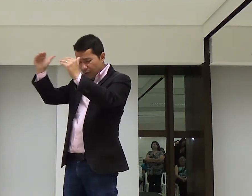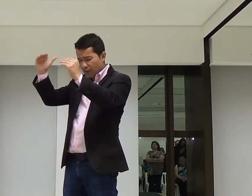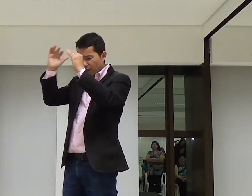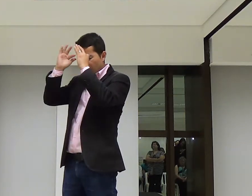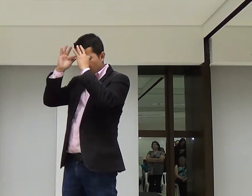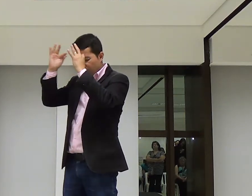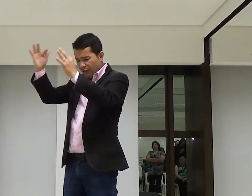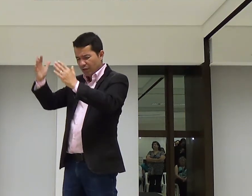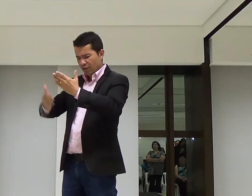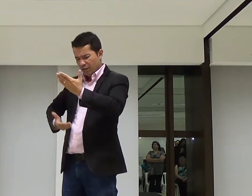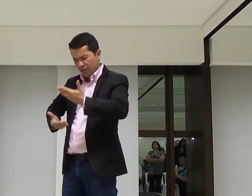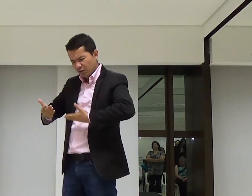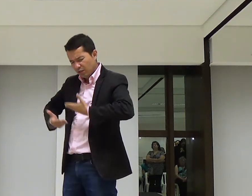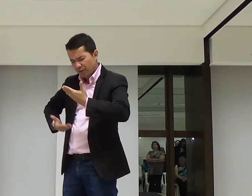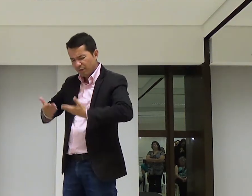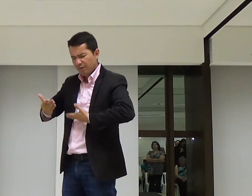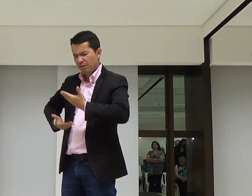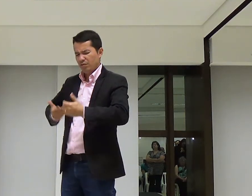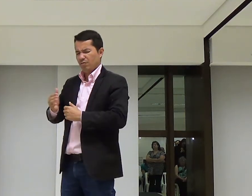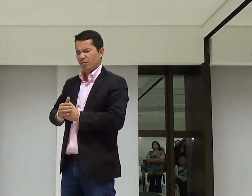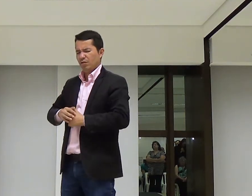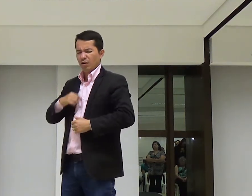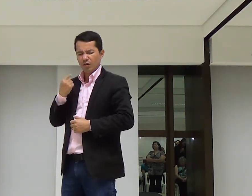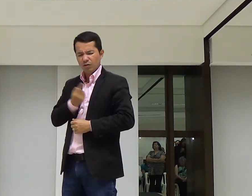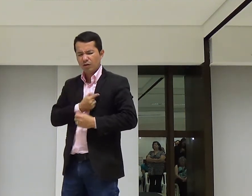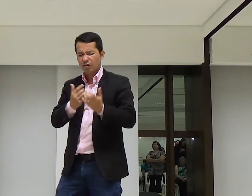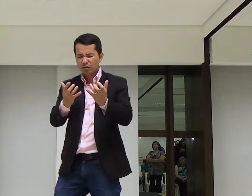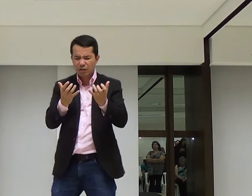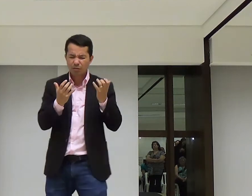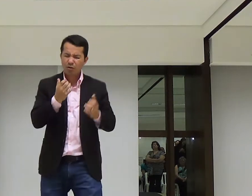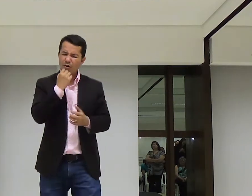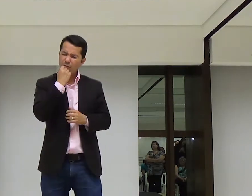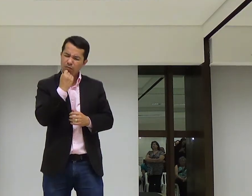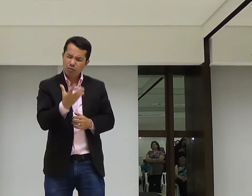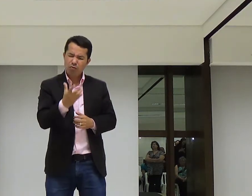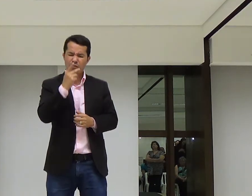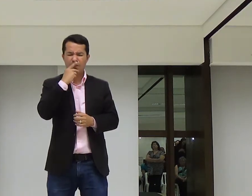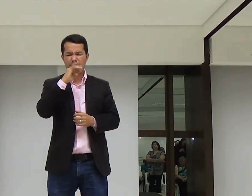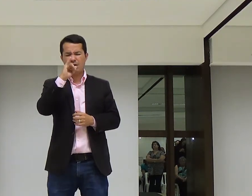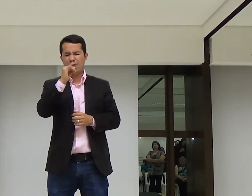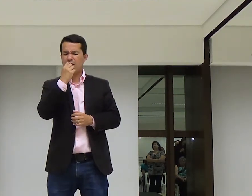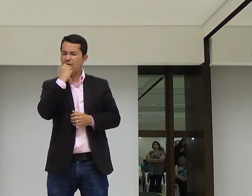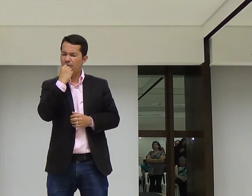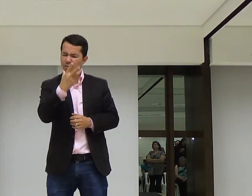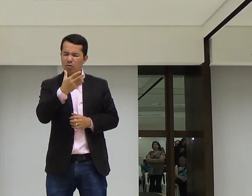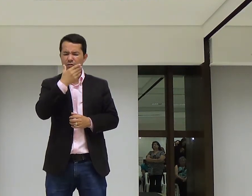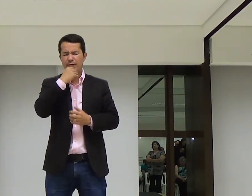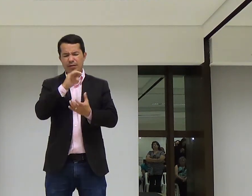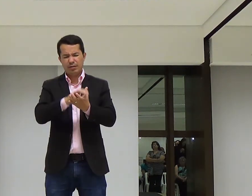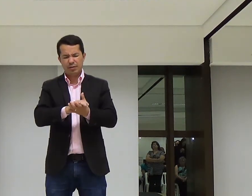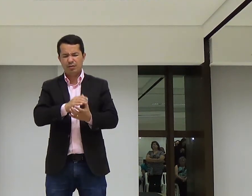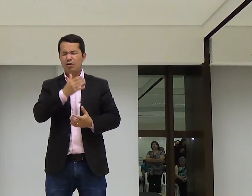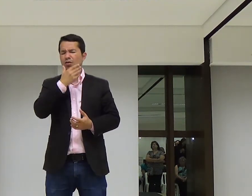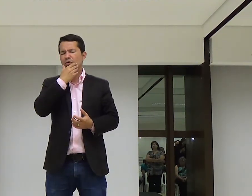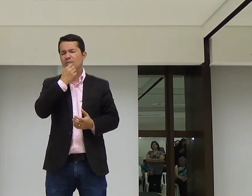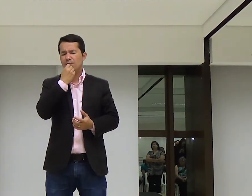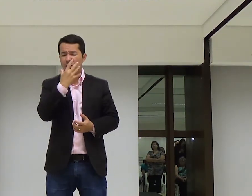copiar na obediência, na fidelidade, no serviço. Nós queremos ser bons pais, bons maridos,